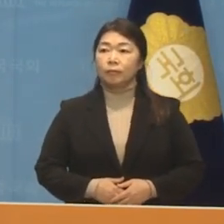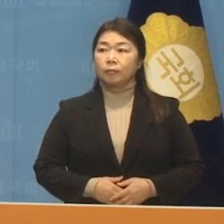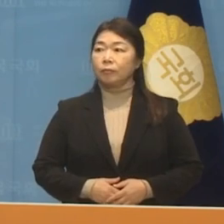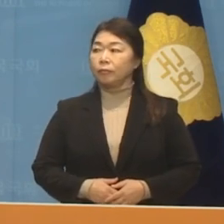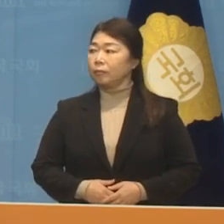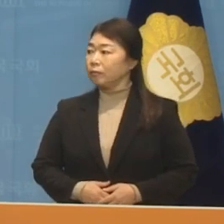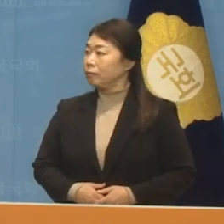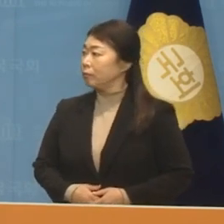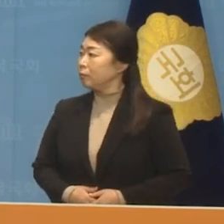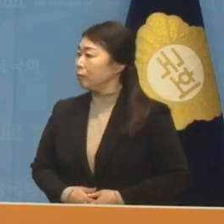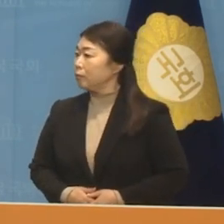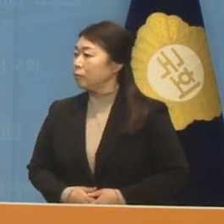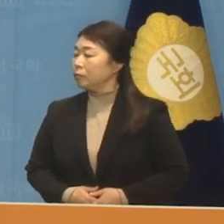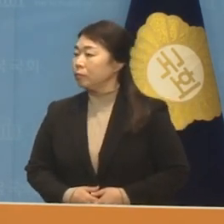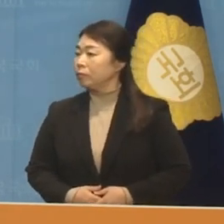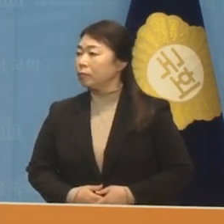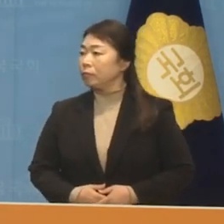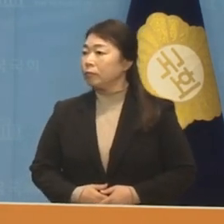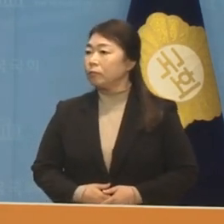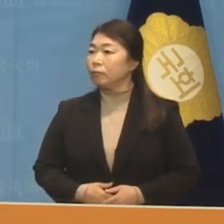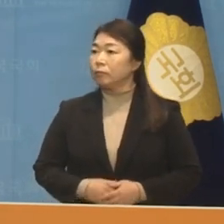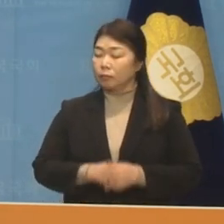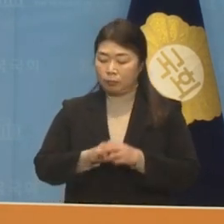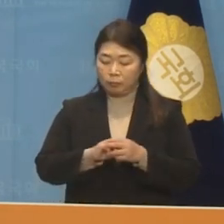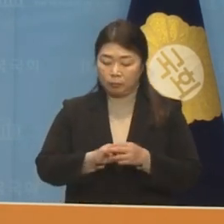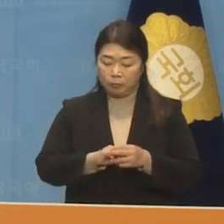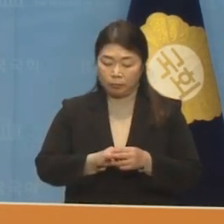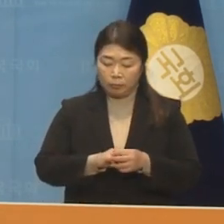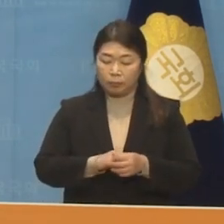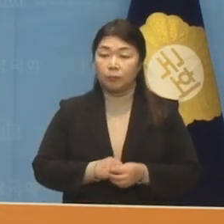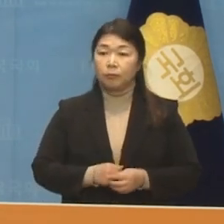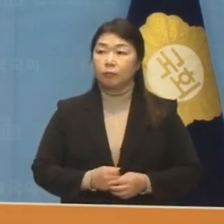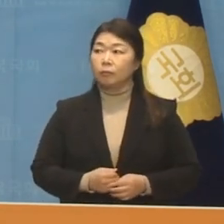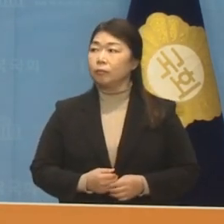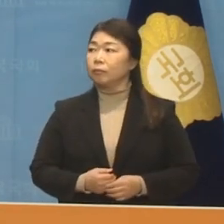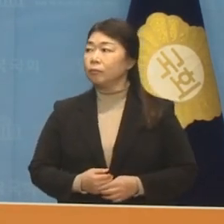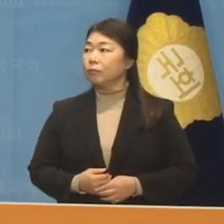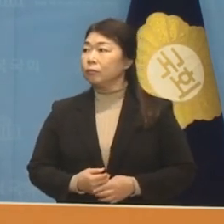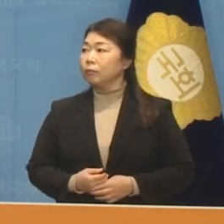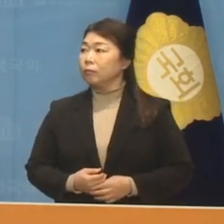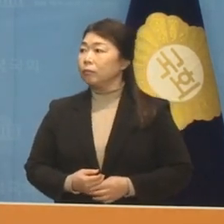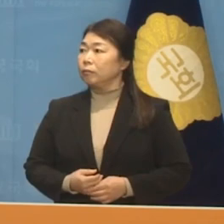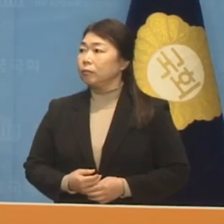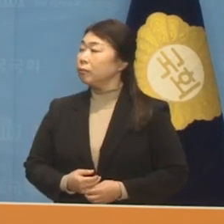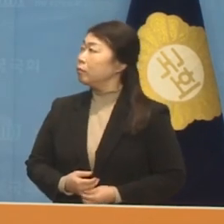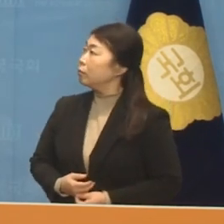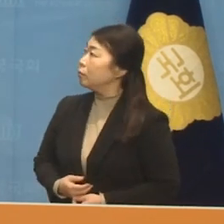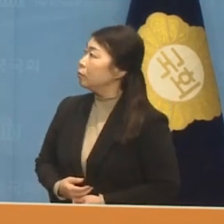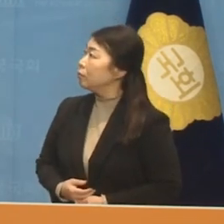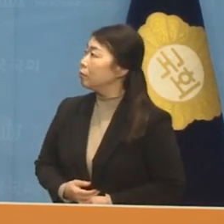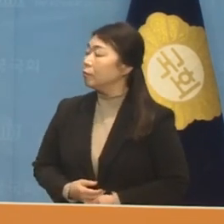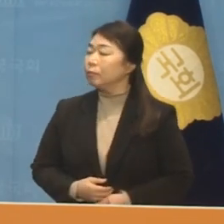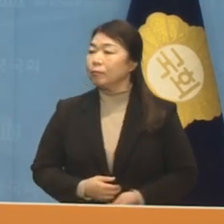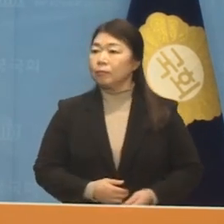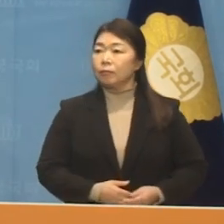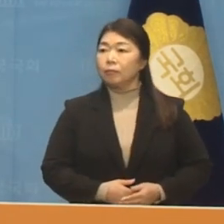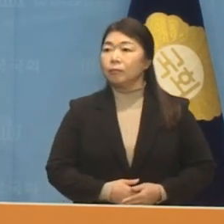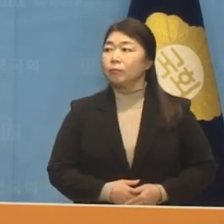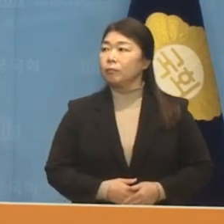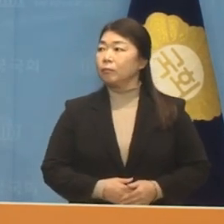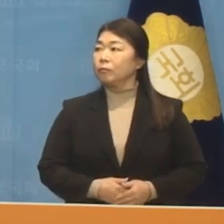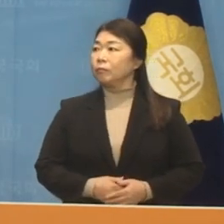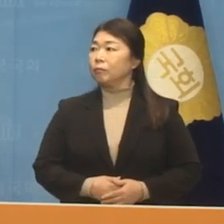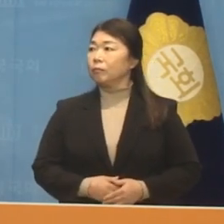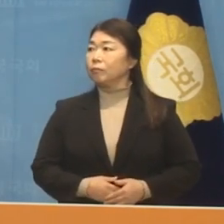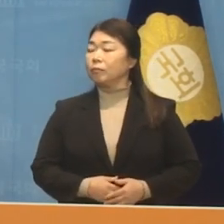휠체어 때문에 이거 현수막 좀 내려야 되지 않을까요? 아, 이거 화면에 맞추신 거구나. 이렇게만